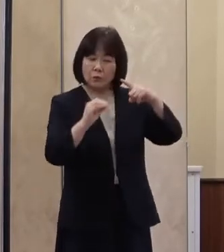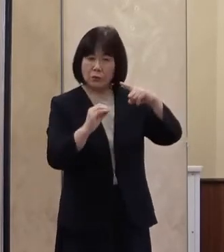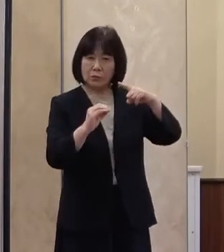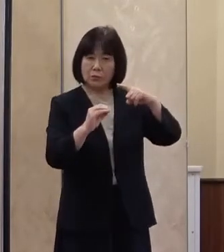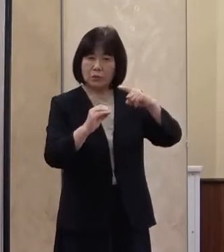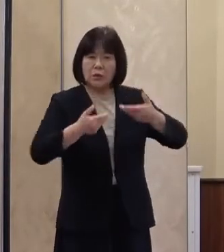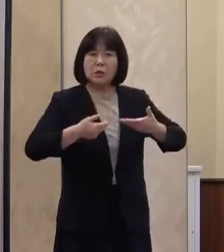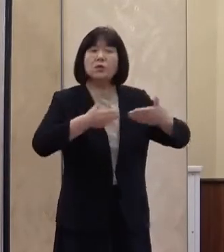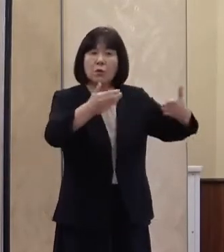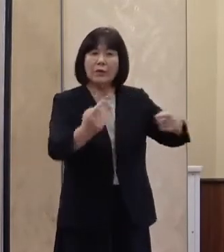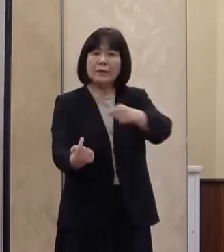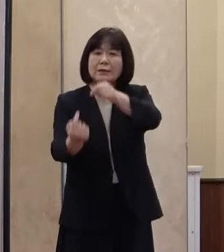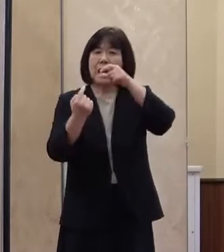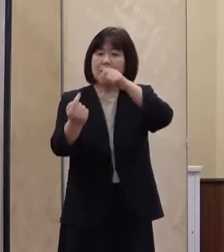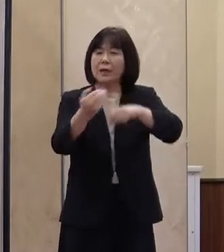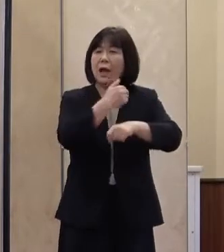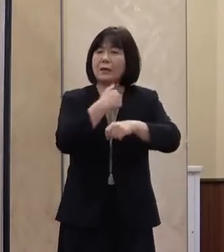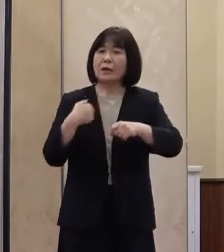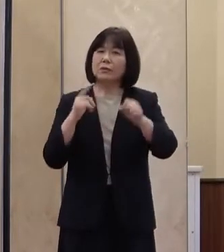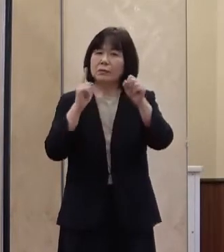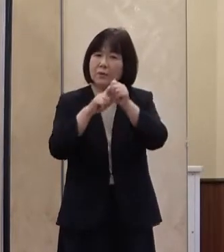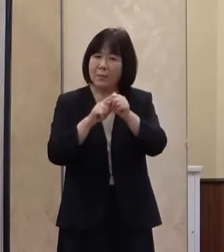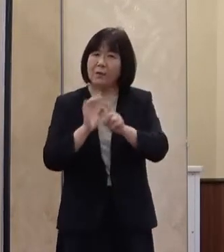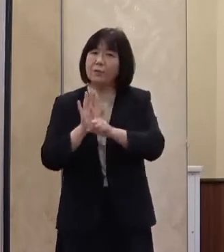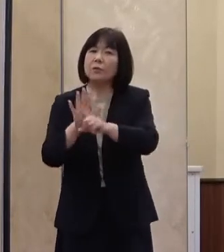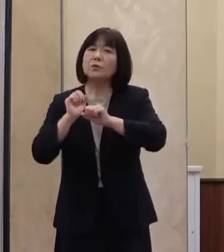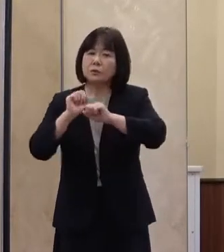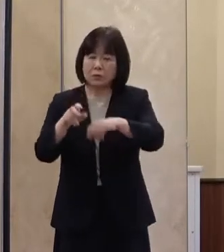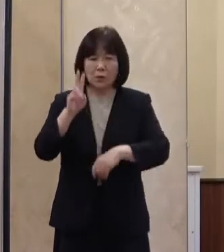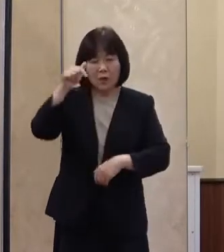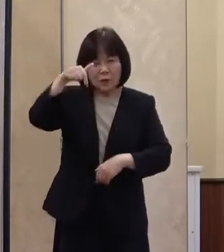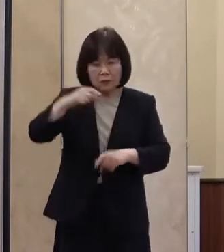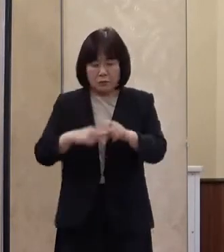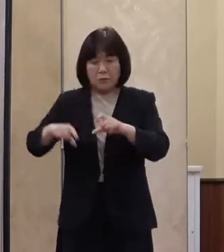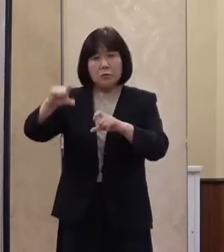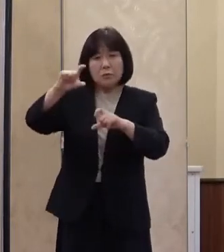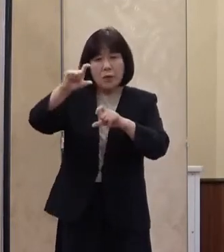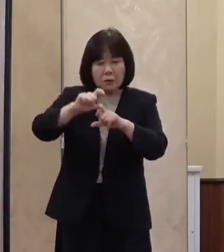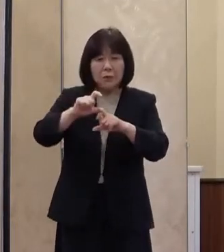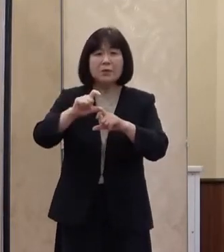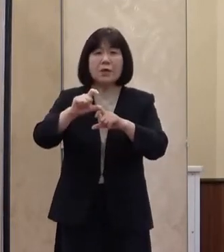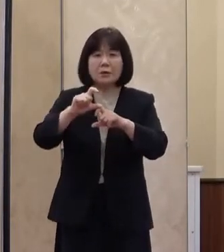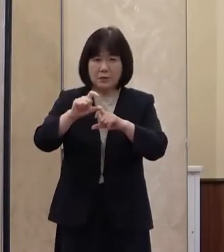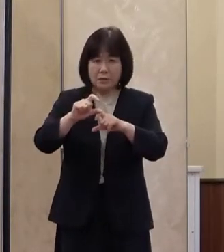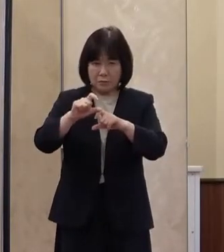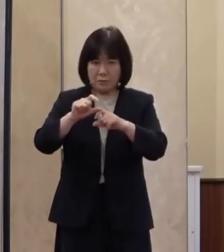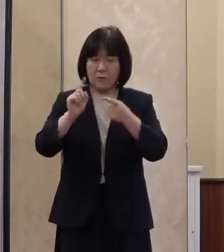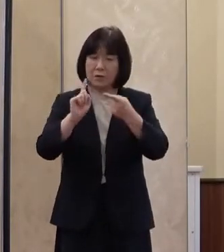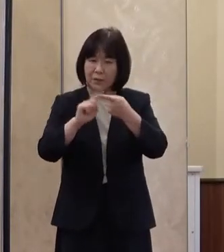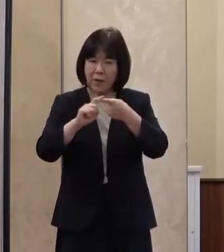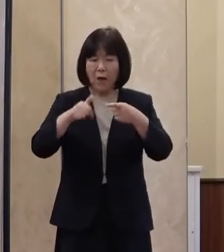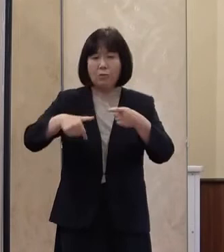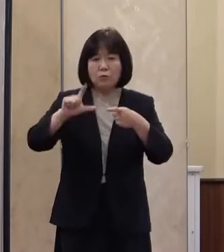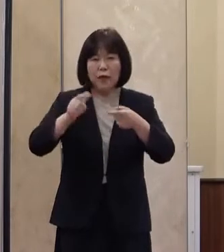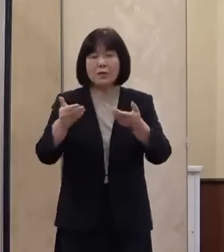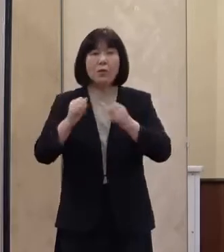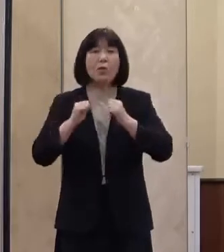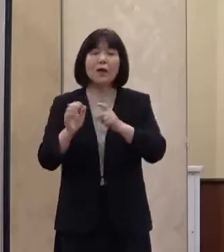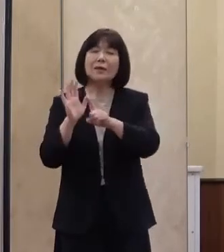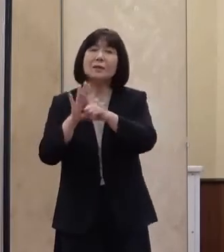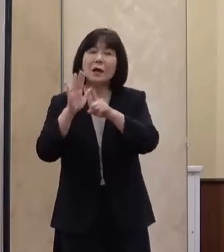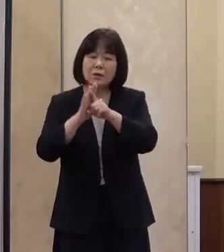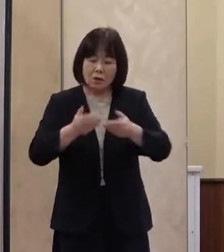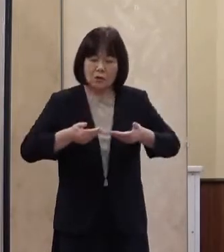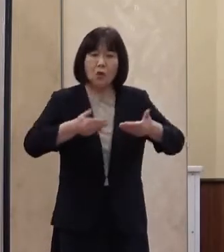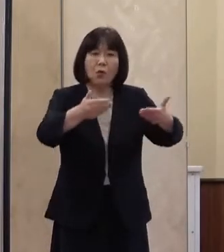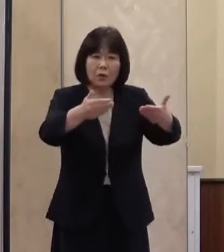択をある意味勝ち取り、そして府でも上乗せ事業、プロ事業をして支え、そして商店街での需要